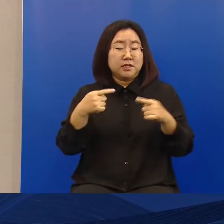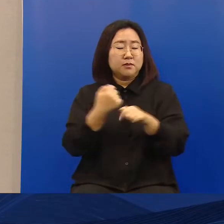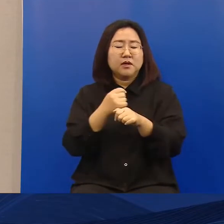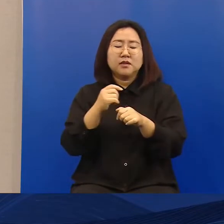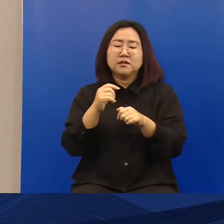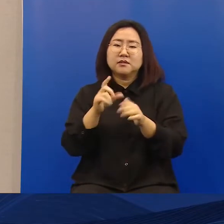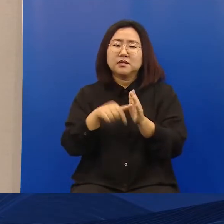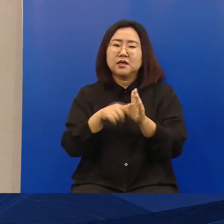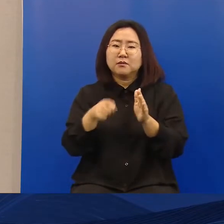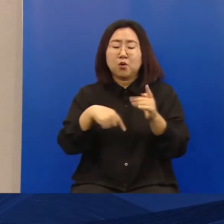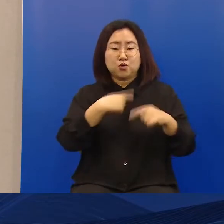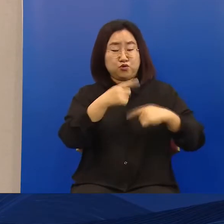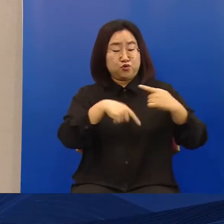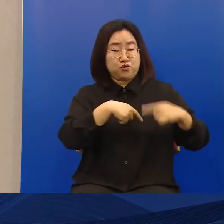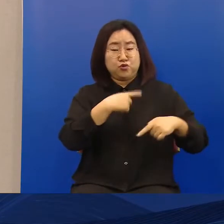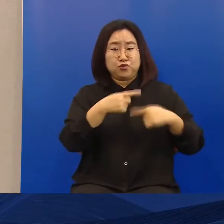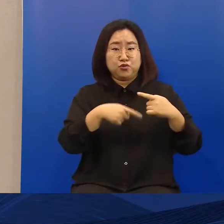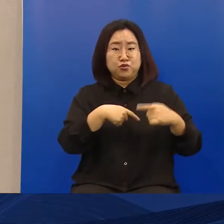저는 뭐 수어